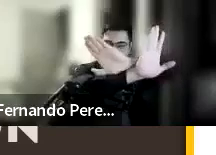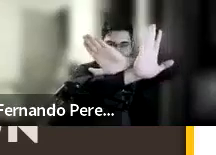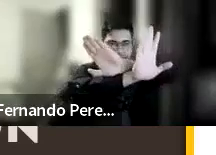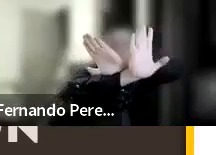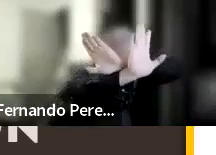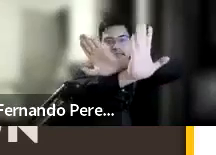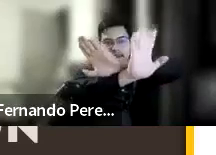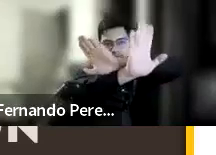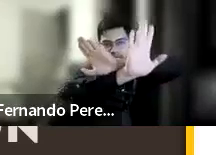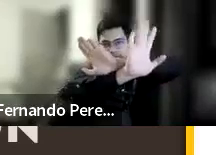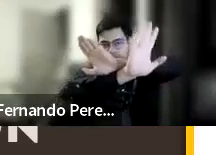antes del concepto.